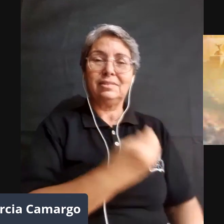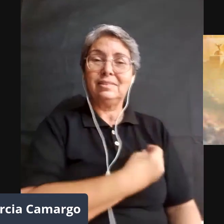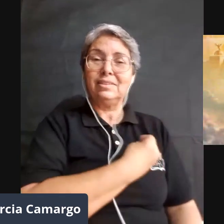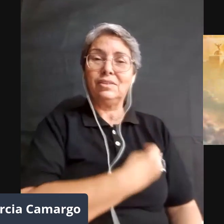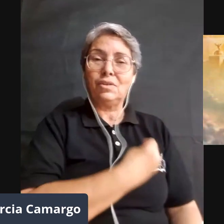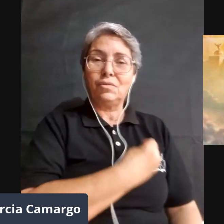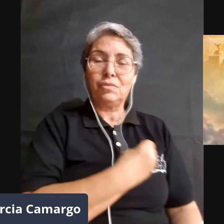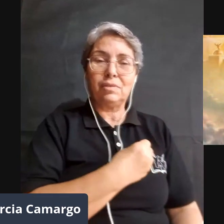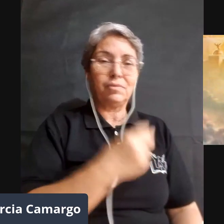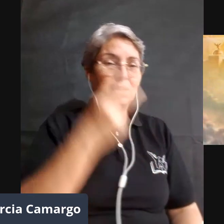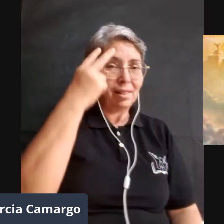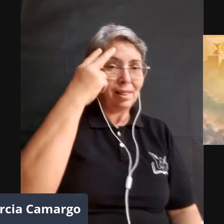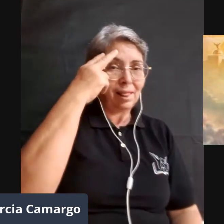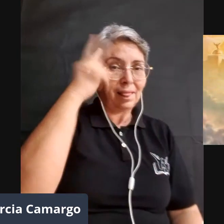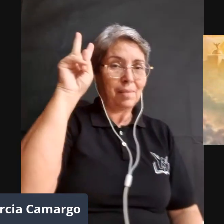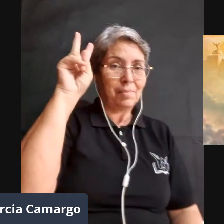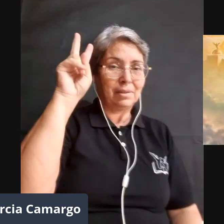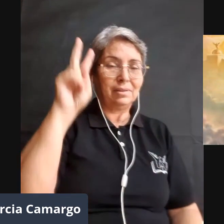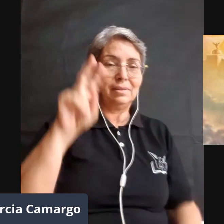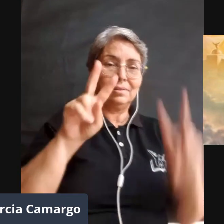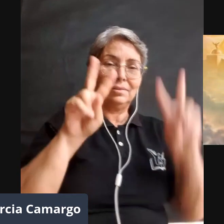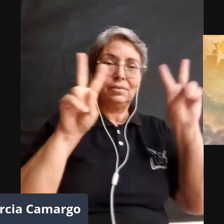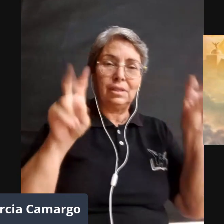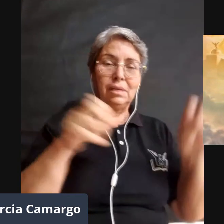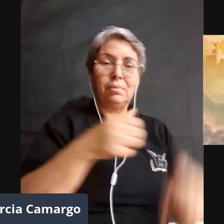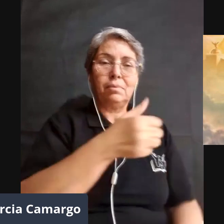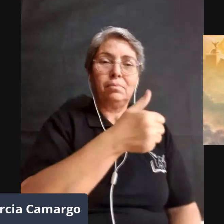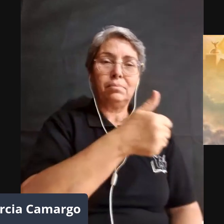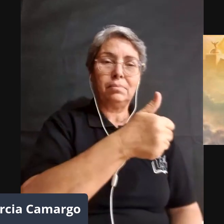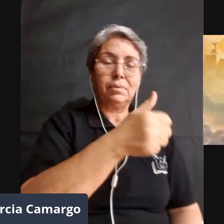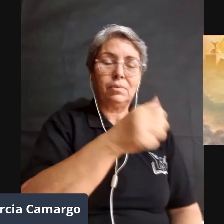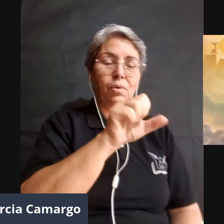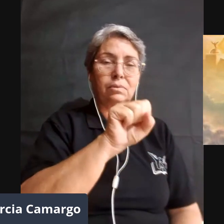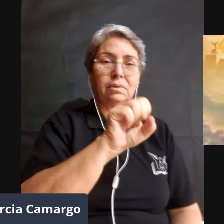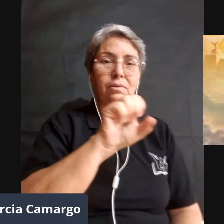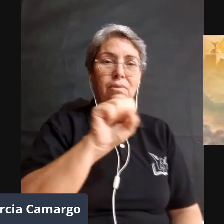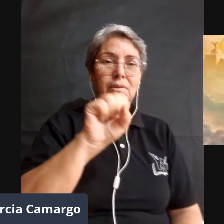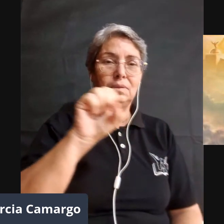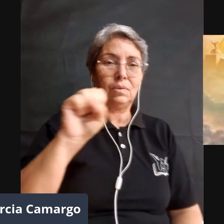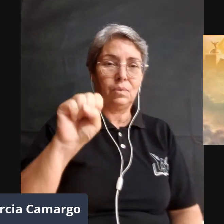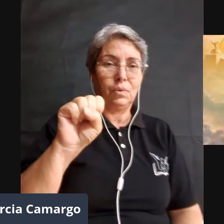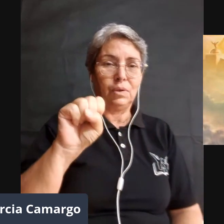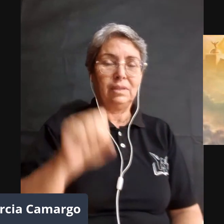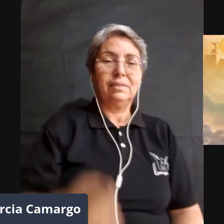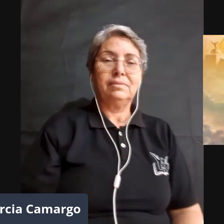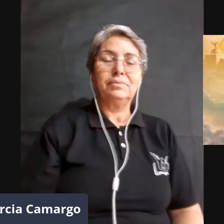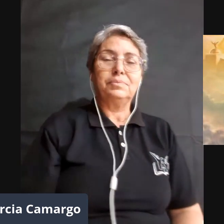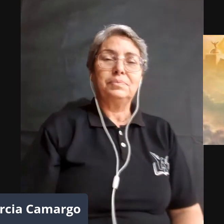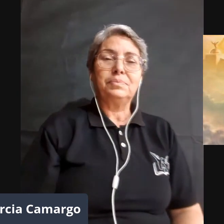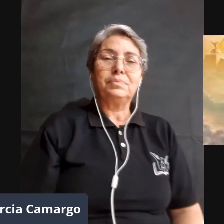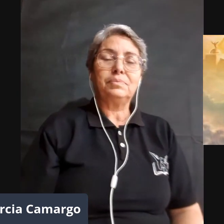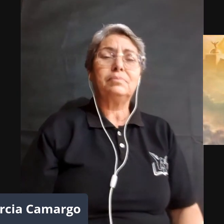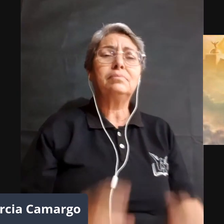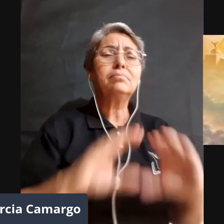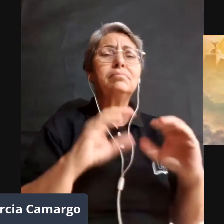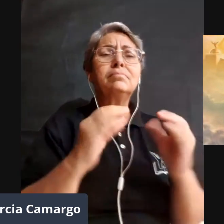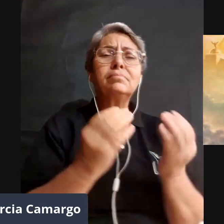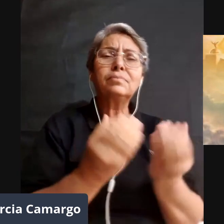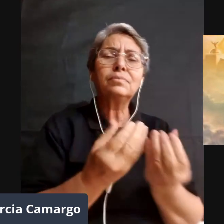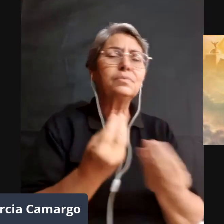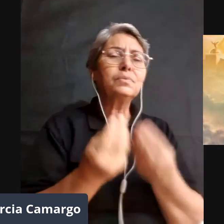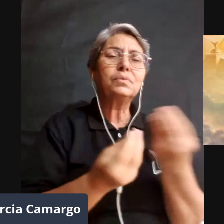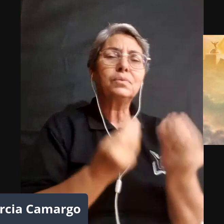tema de 1888, a Canaã Celestial. E Carol, qual o motivo desse congresso? Olha,